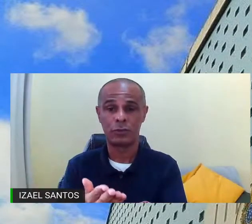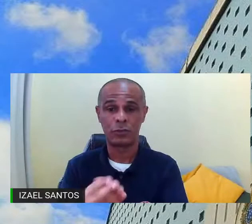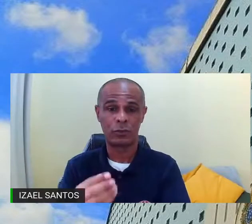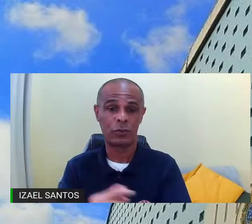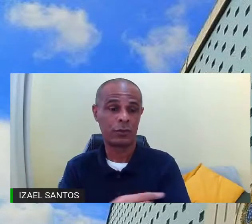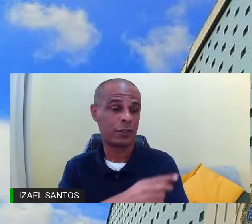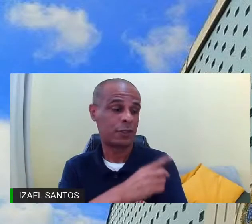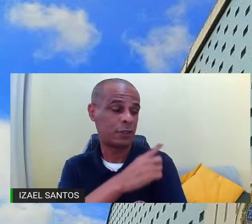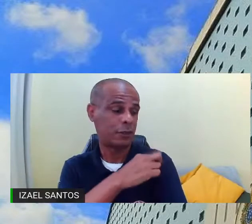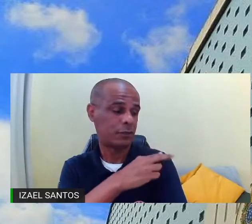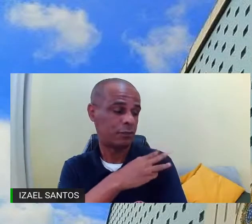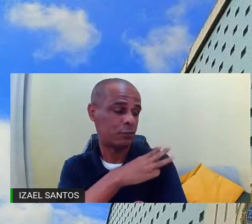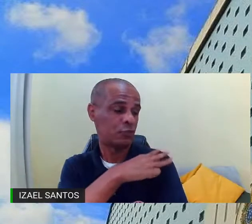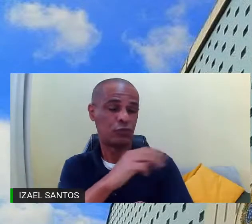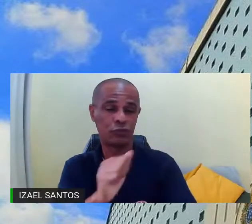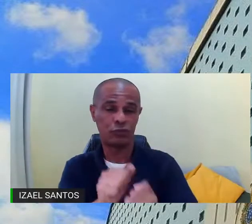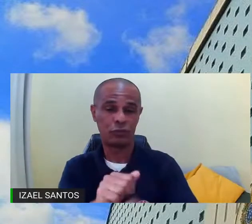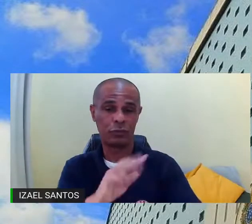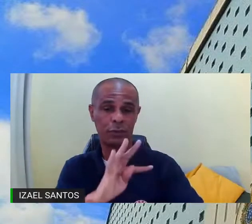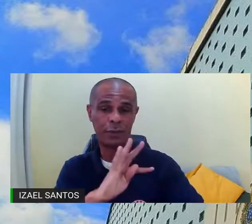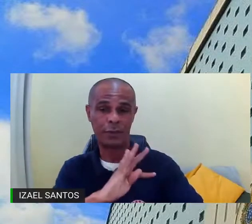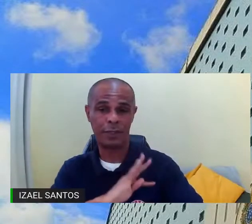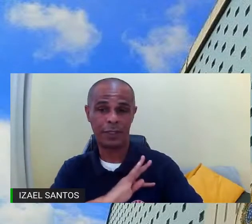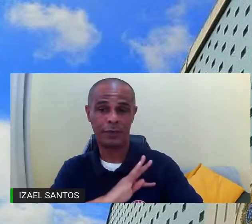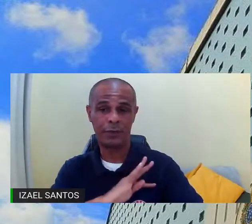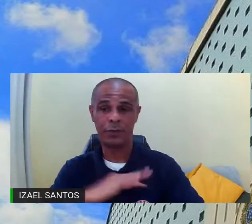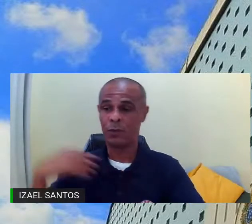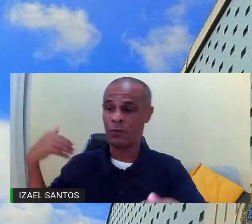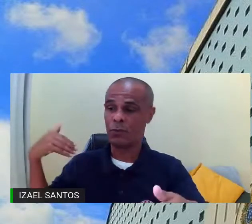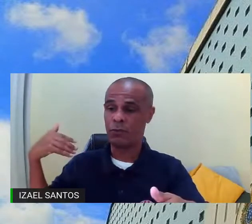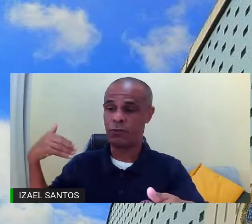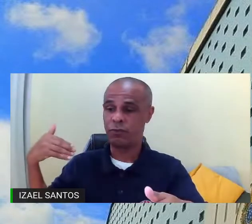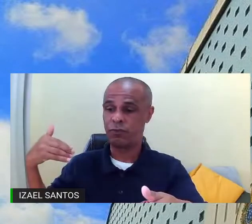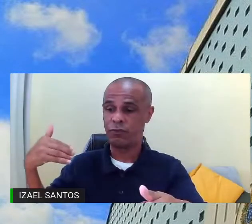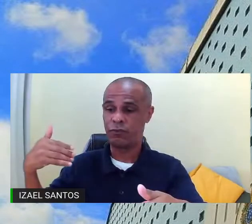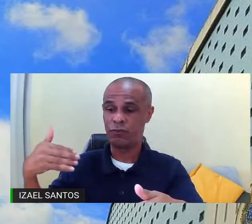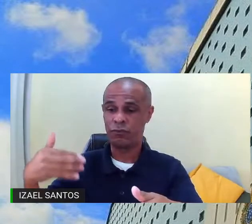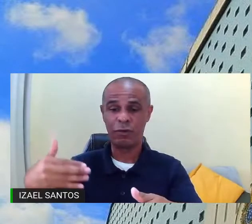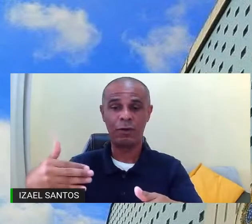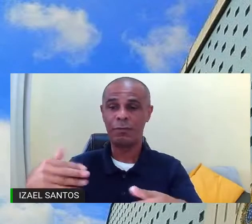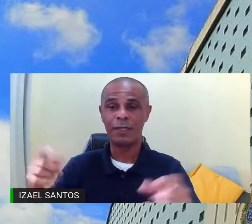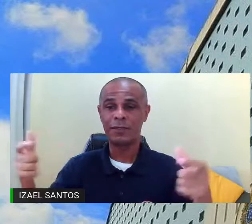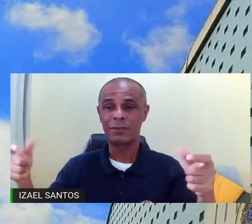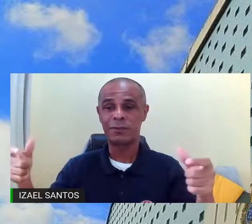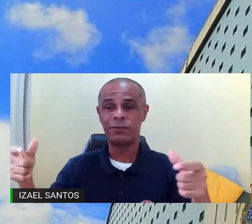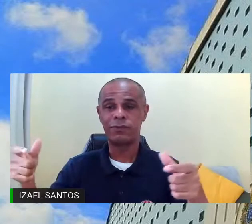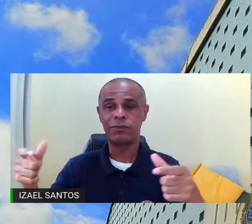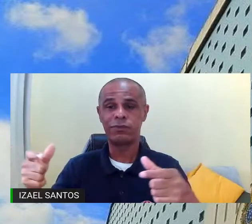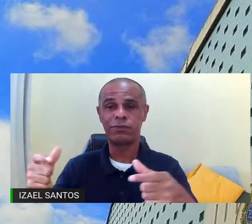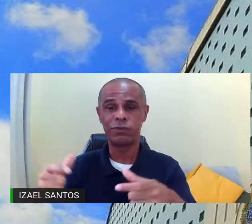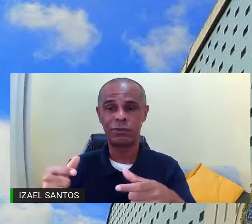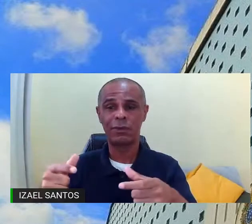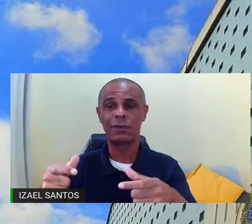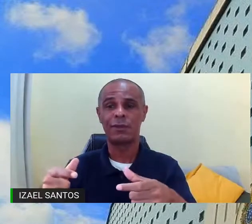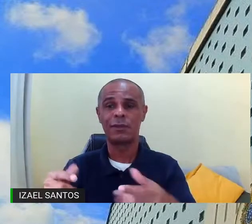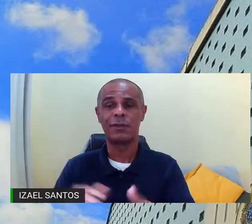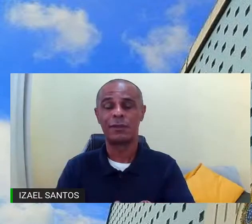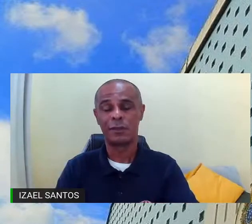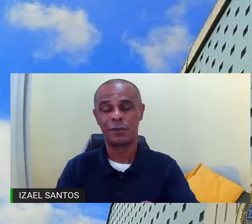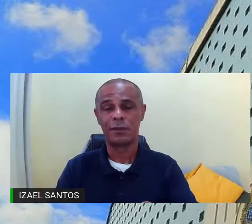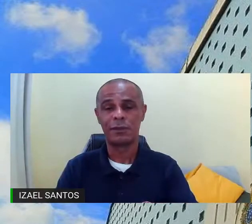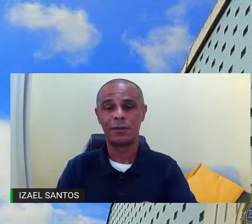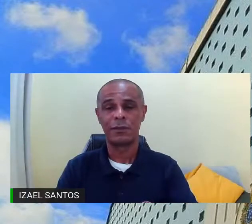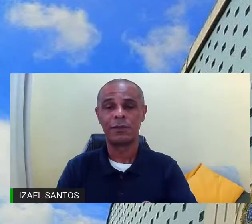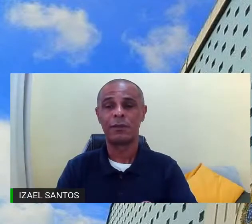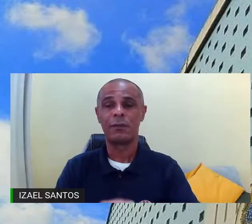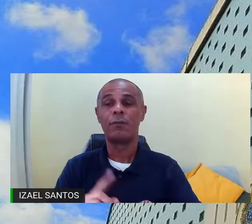profissional ganhou força, mas também, como era de se esperar, sofreu restrições constantes do